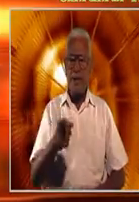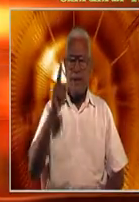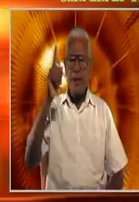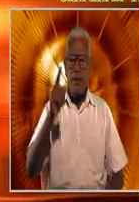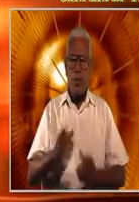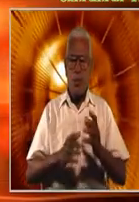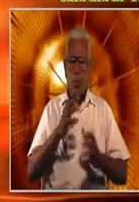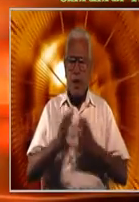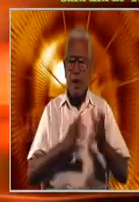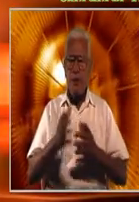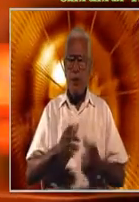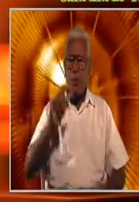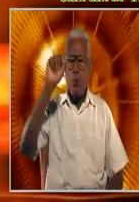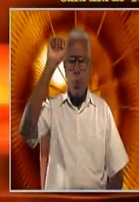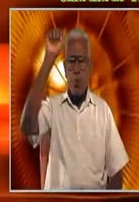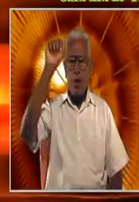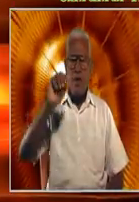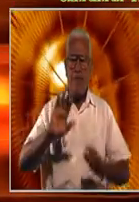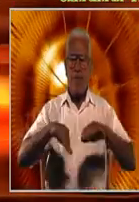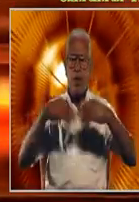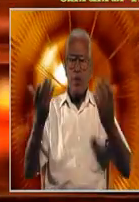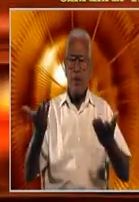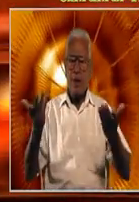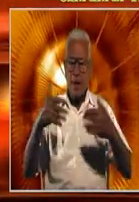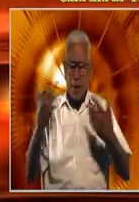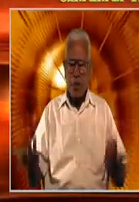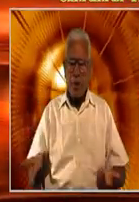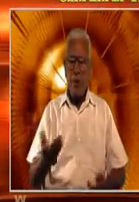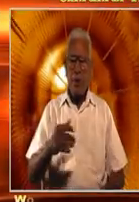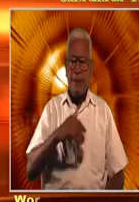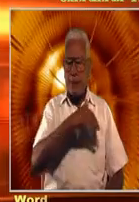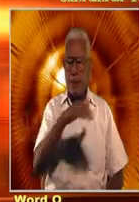ஆண்டவரே நீர் உளகத்துக்கு உம்மை வெளிப்படுத்தாமல்